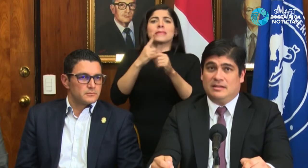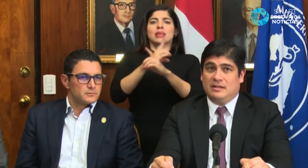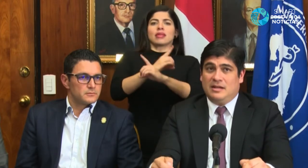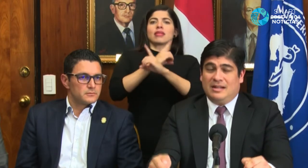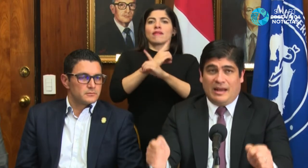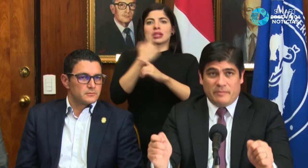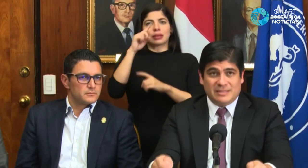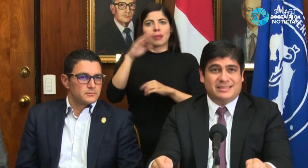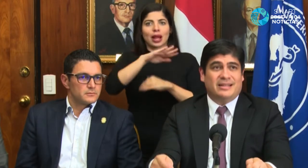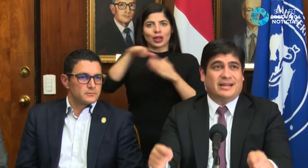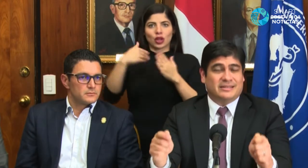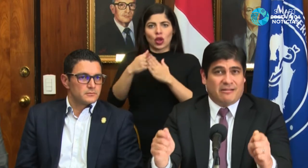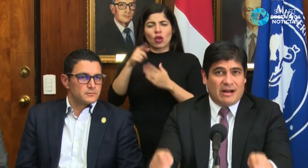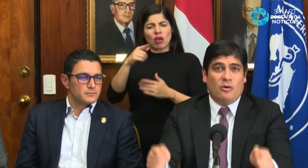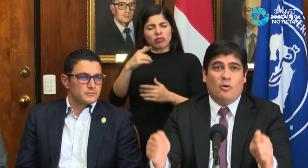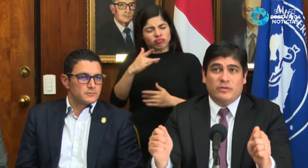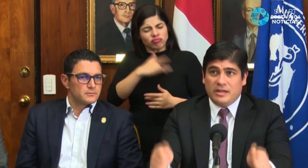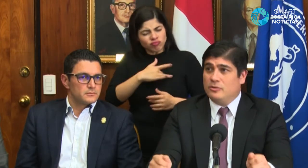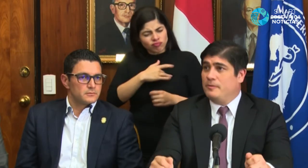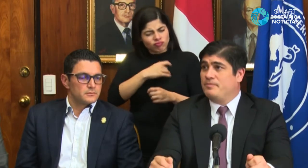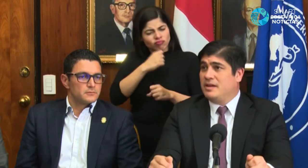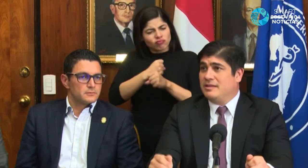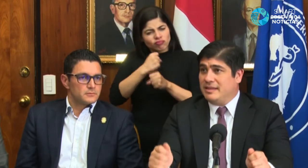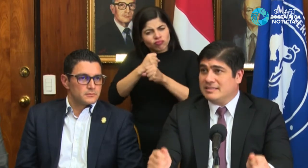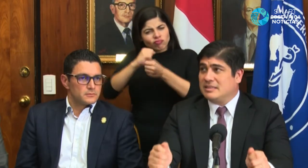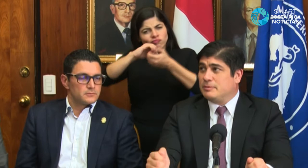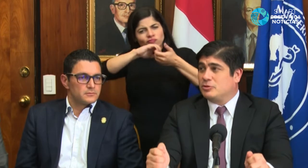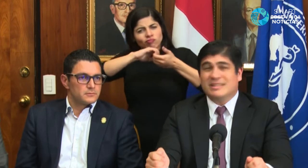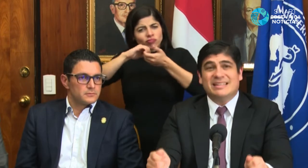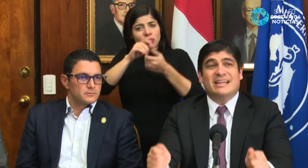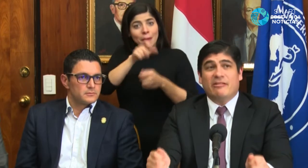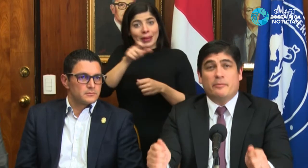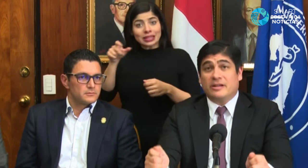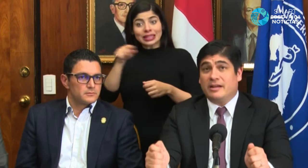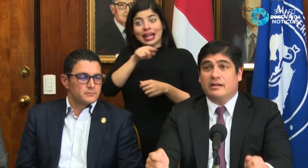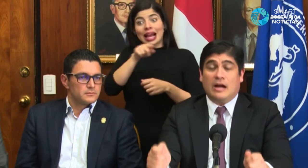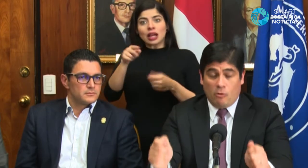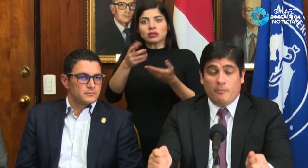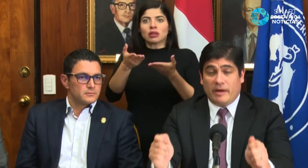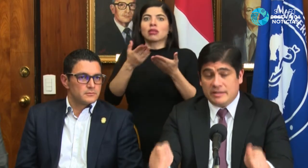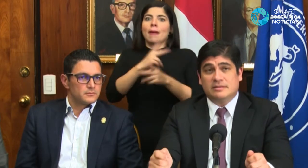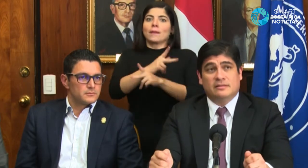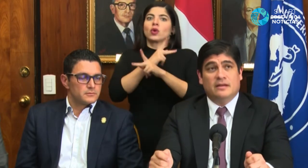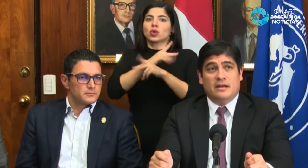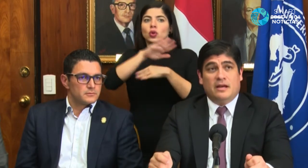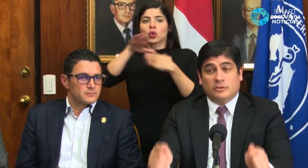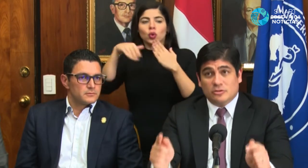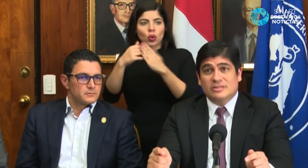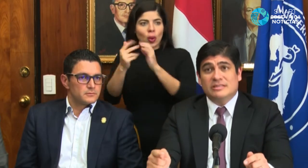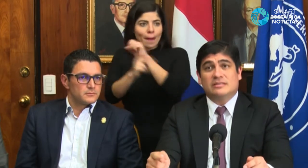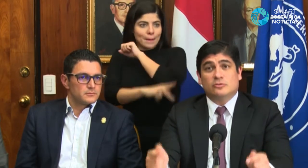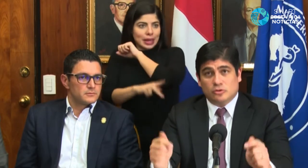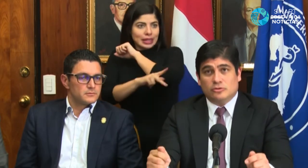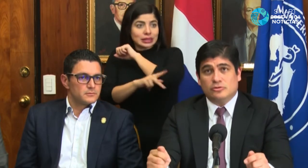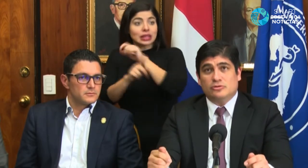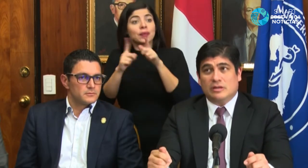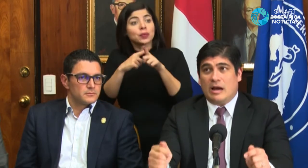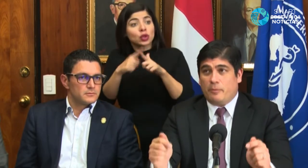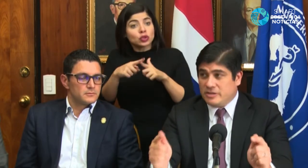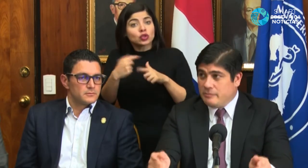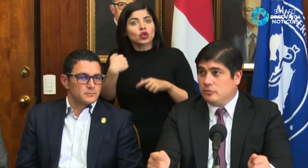defensa. La mística, el trabajo unido de estas personas es la que va a proteger a un país. Entonces